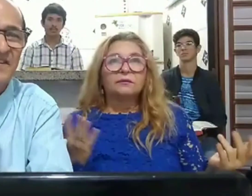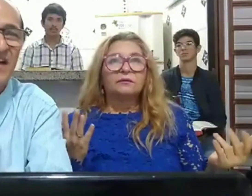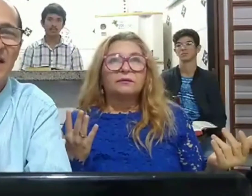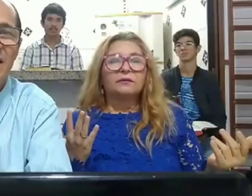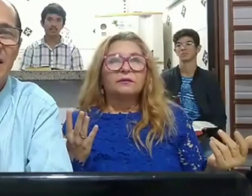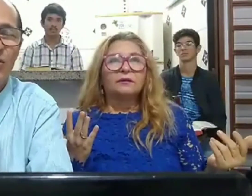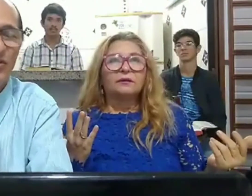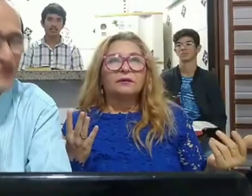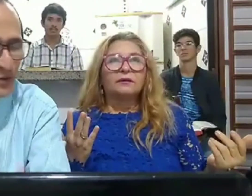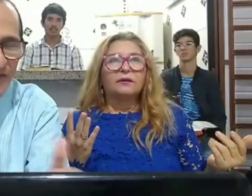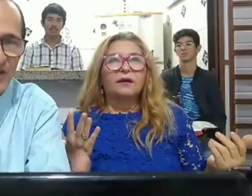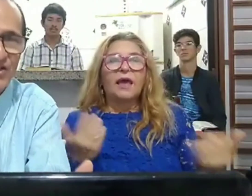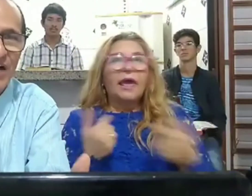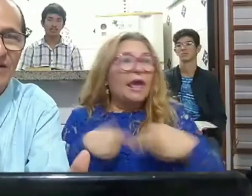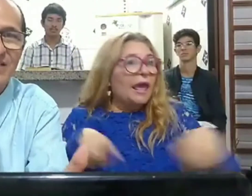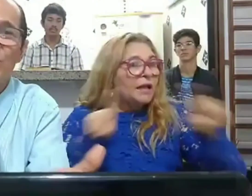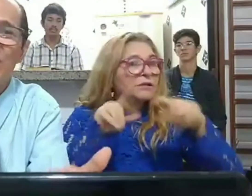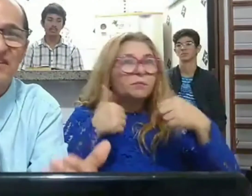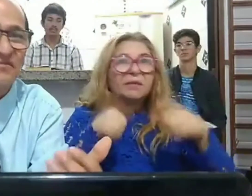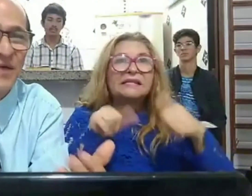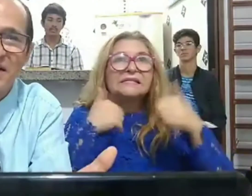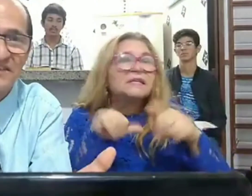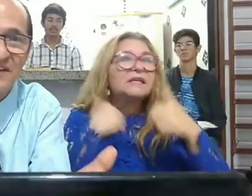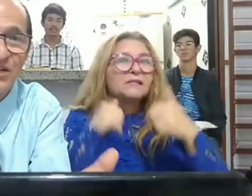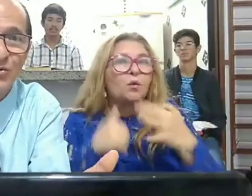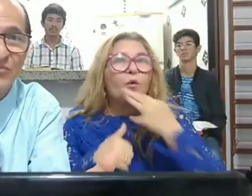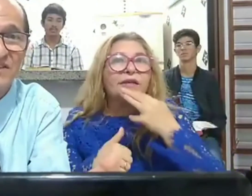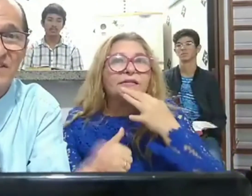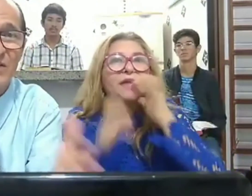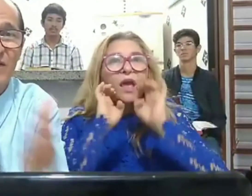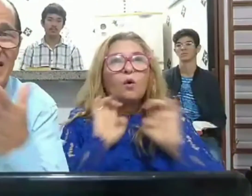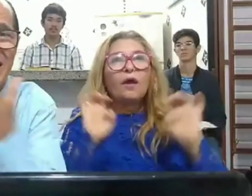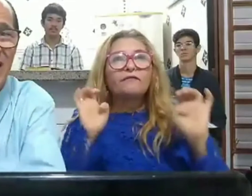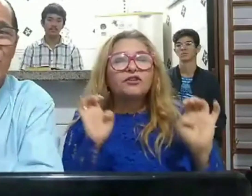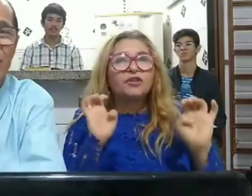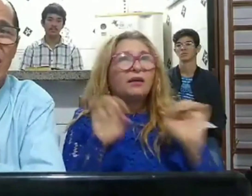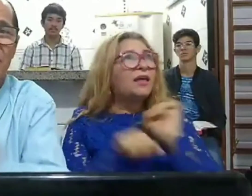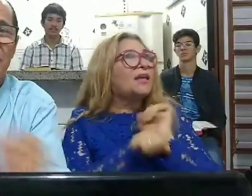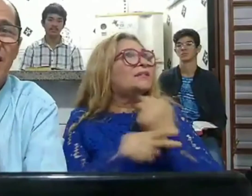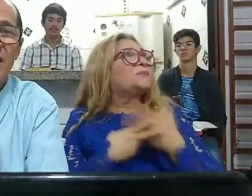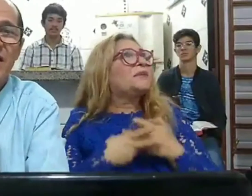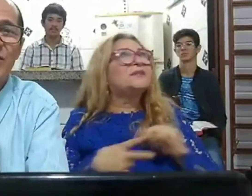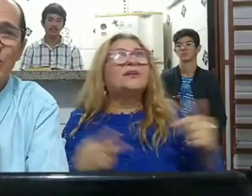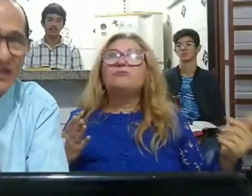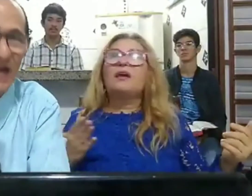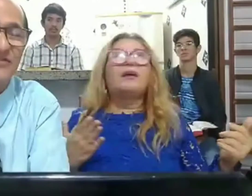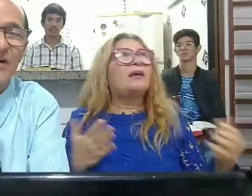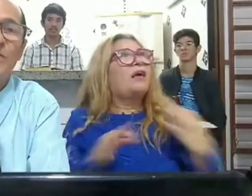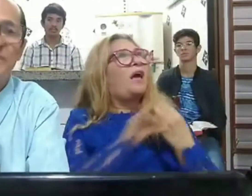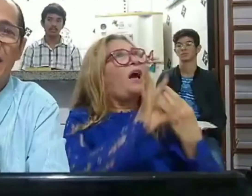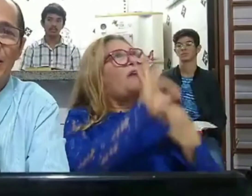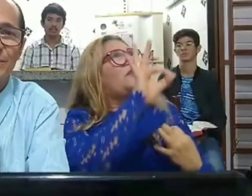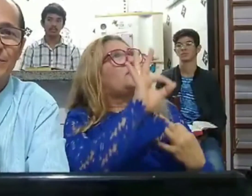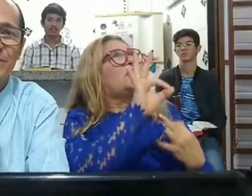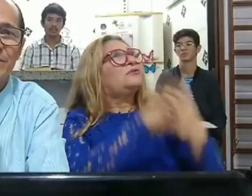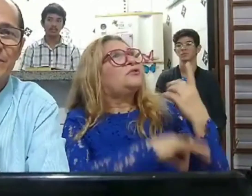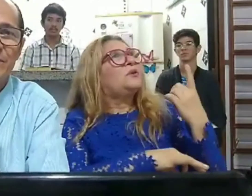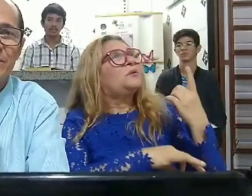E sem ouvir o Evangelho, eles não têm esperança nenhuma. Eles estão afastados de Deus e condenados ao